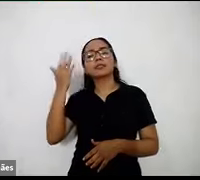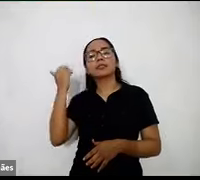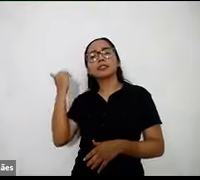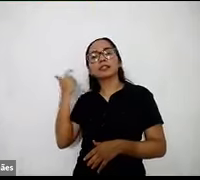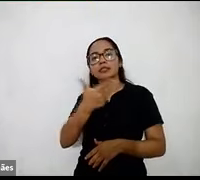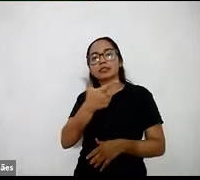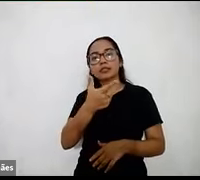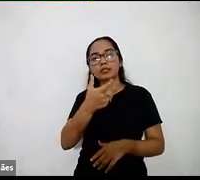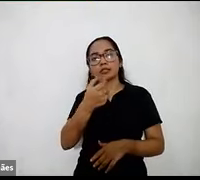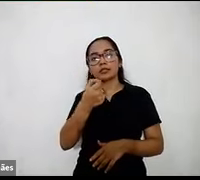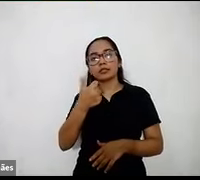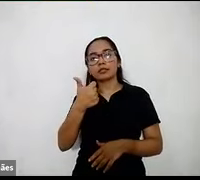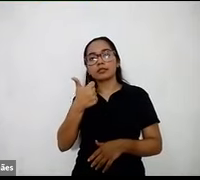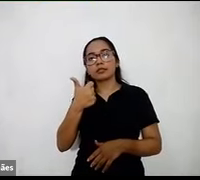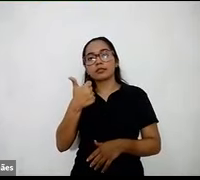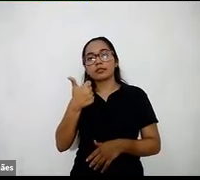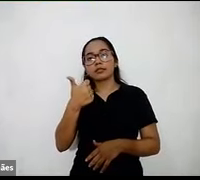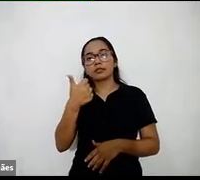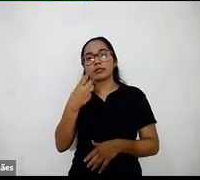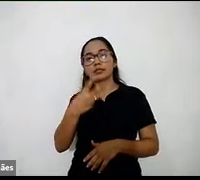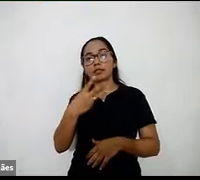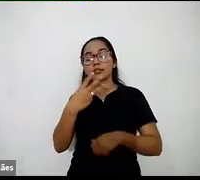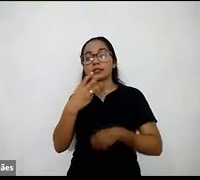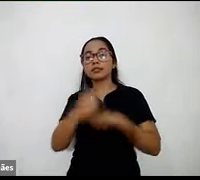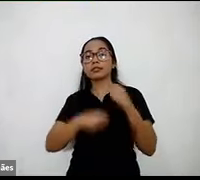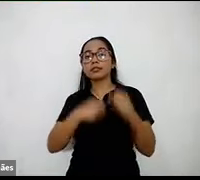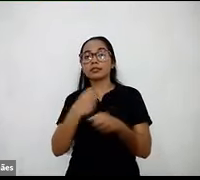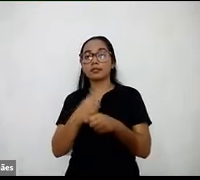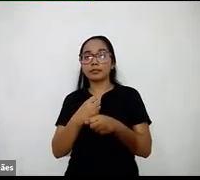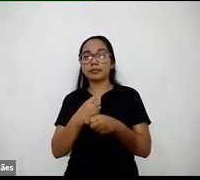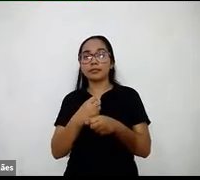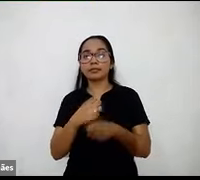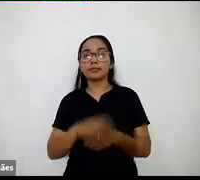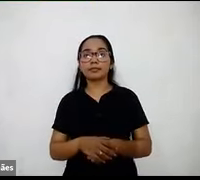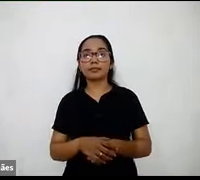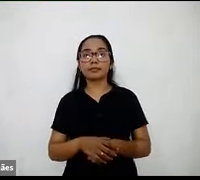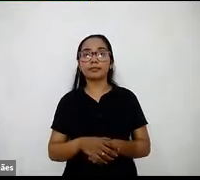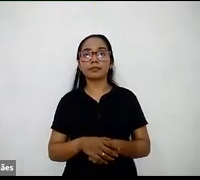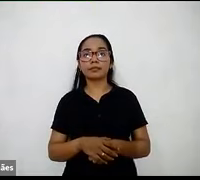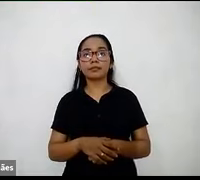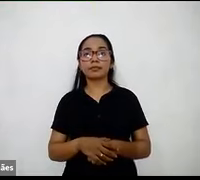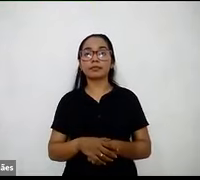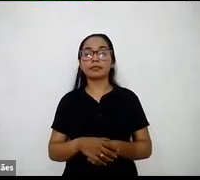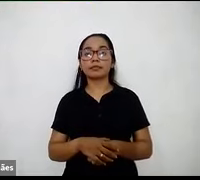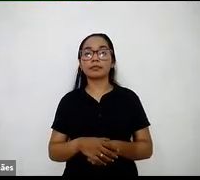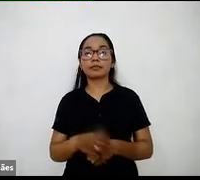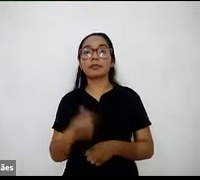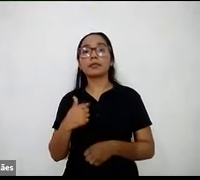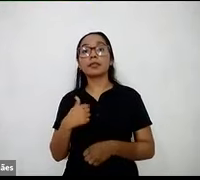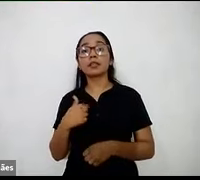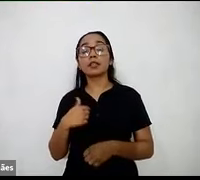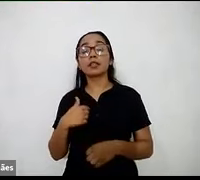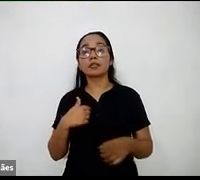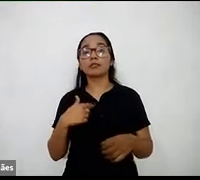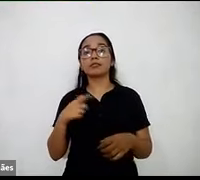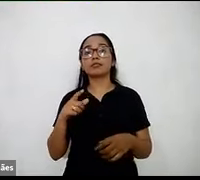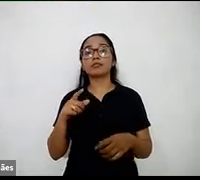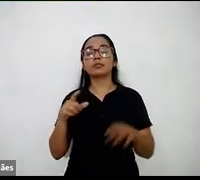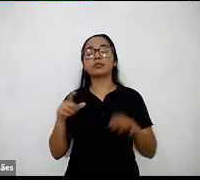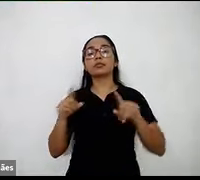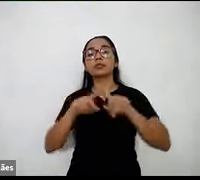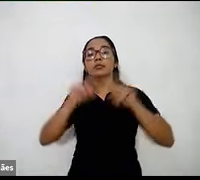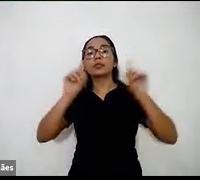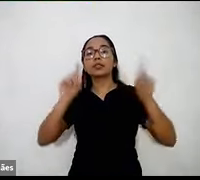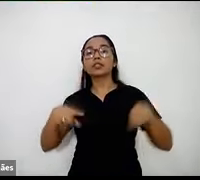até então organizados pelo Partido dos Trabalhadores. Estava eu no programa Mais Médicos, que durou 6 anos,